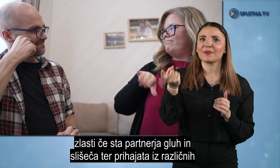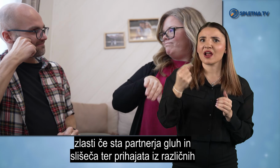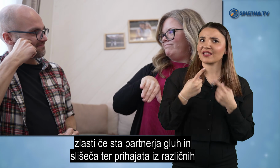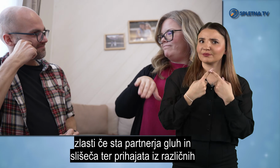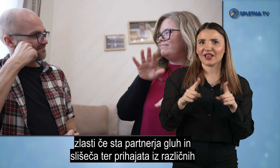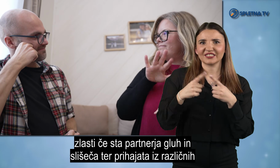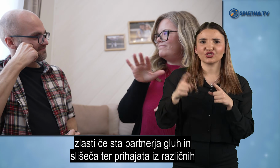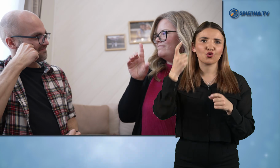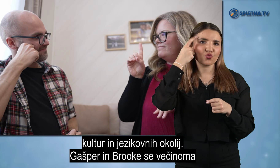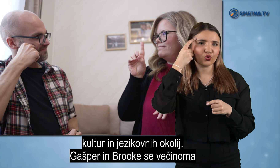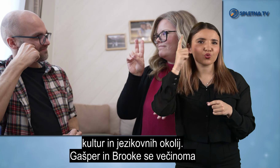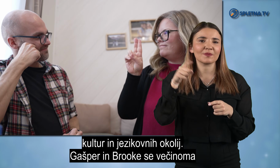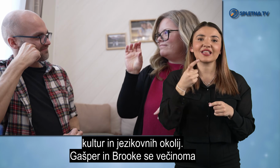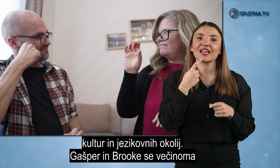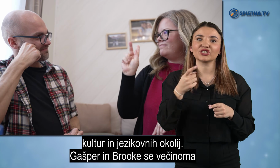različnih kultur in jezikovnih okolij.